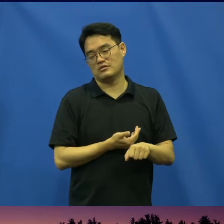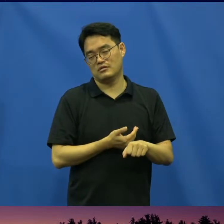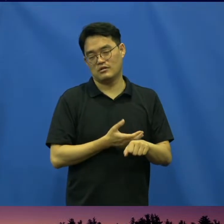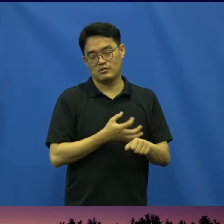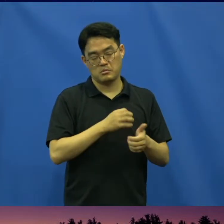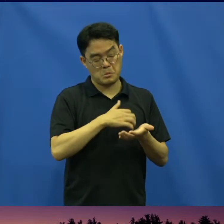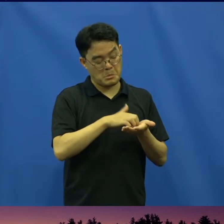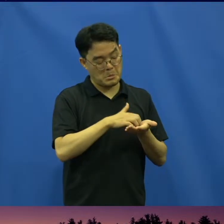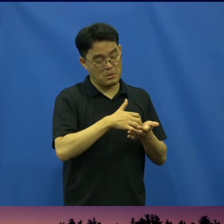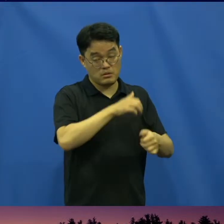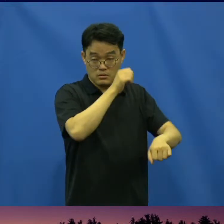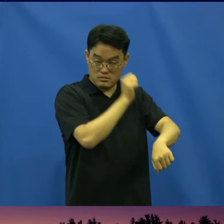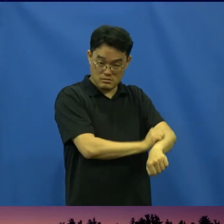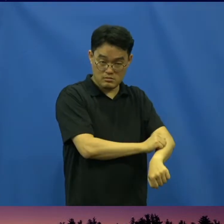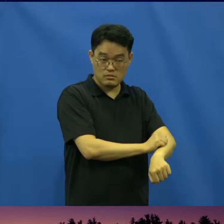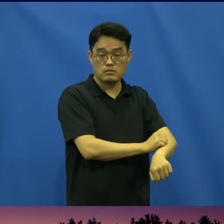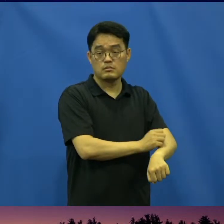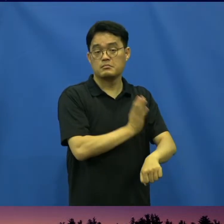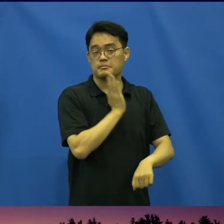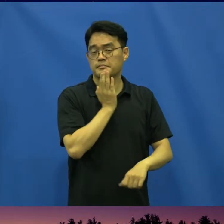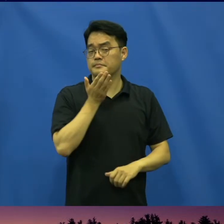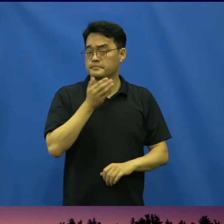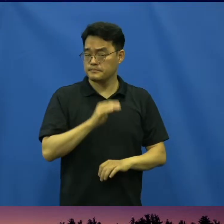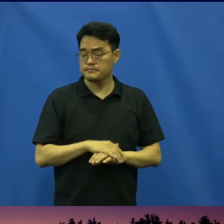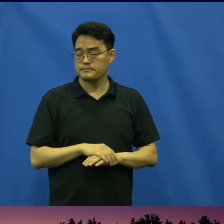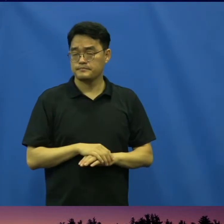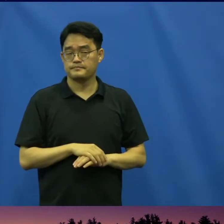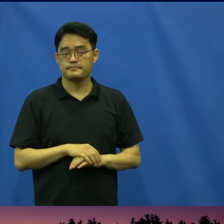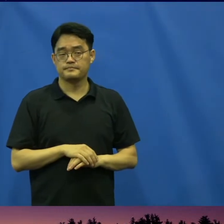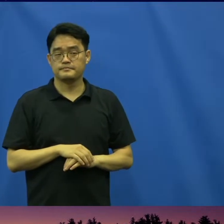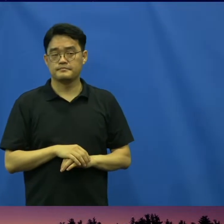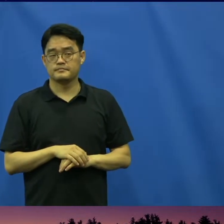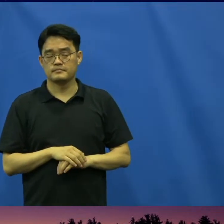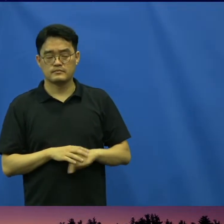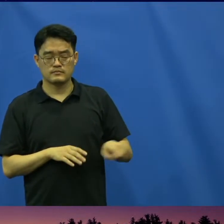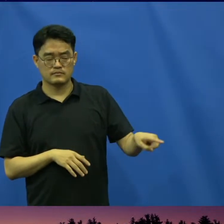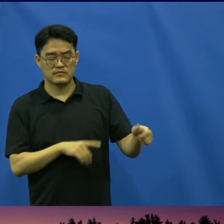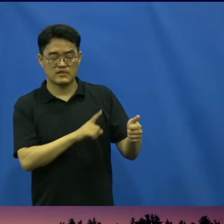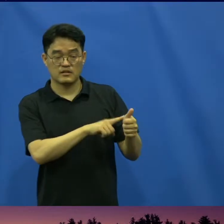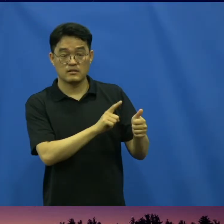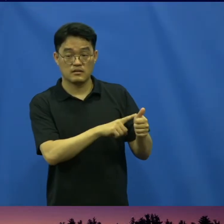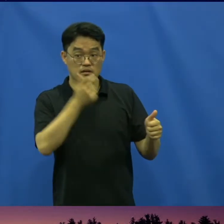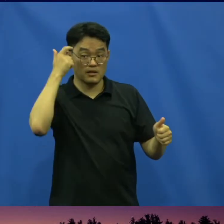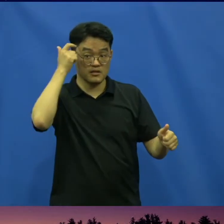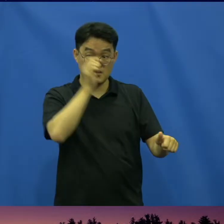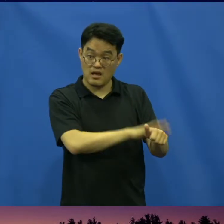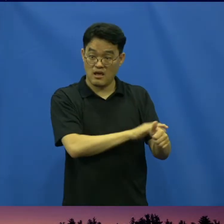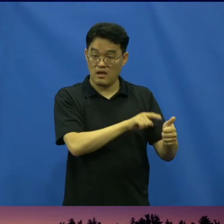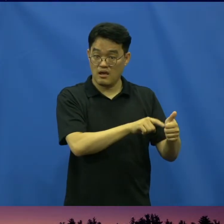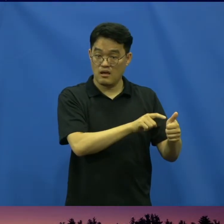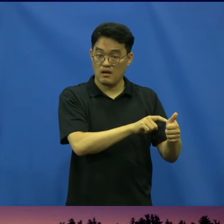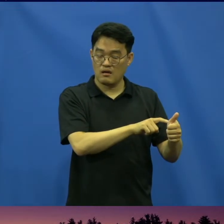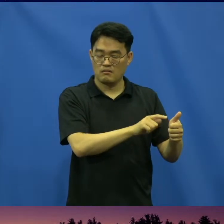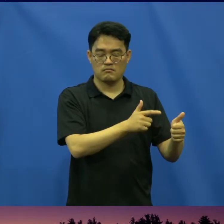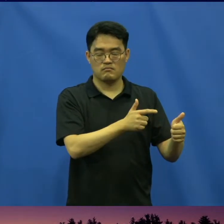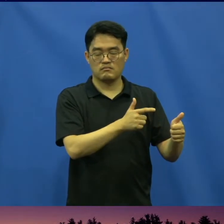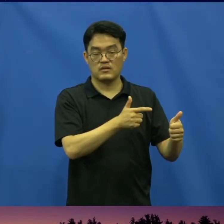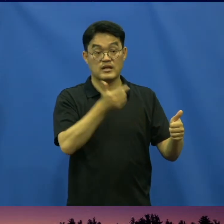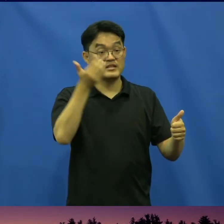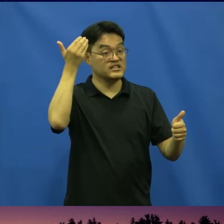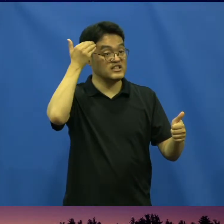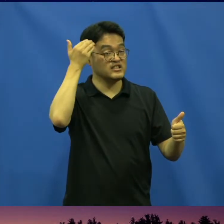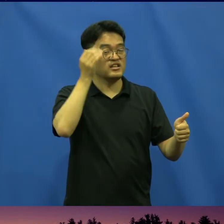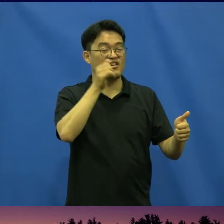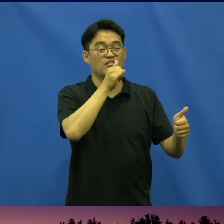하는데 그 지혜가 사람을 망치는 거예요. 여러분, 똑똑한 사람은 세상에